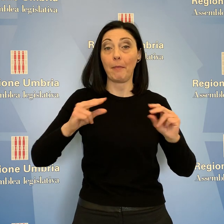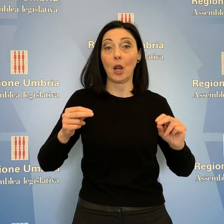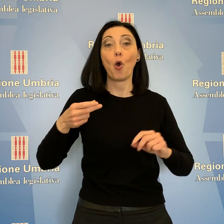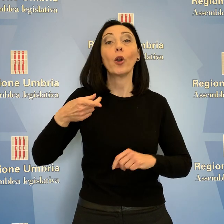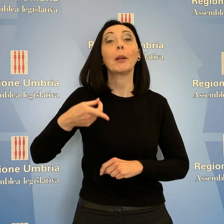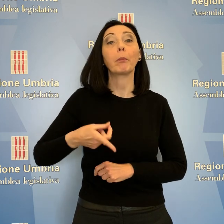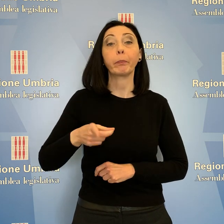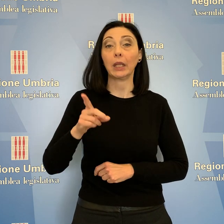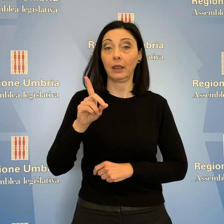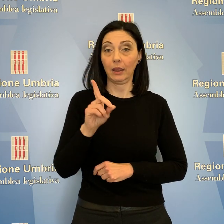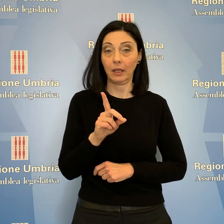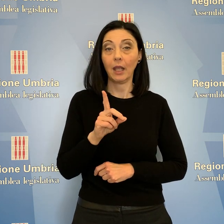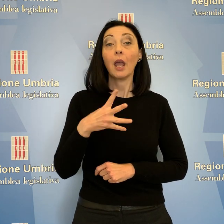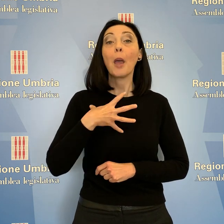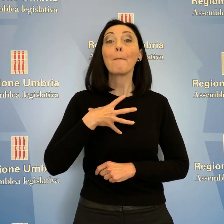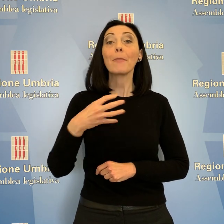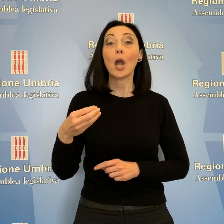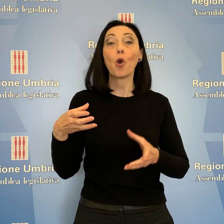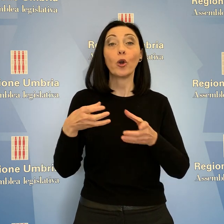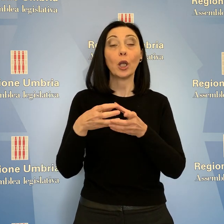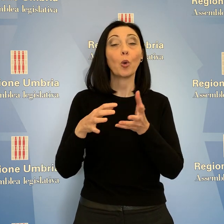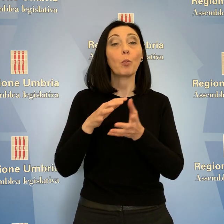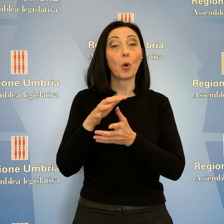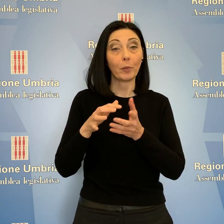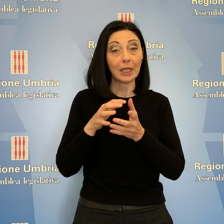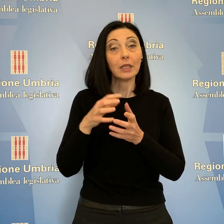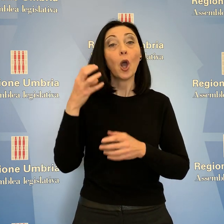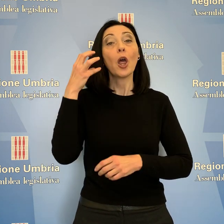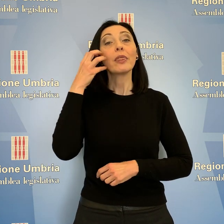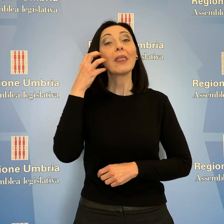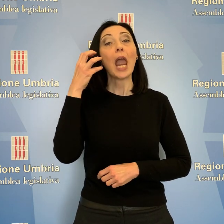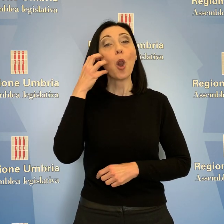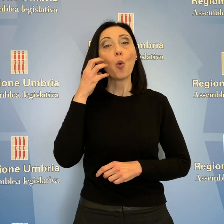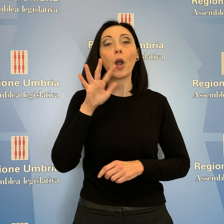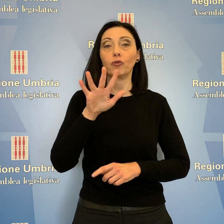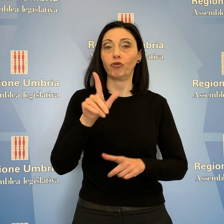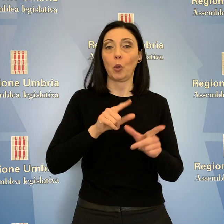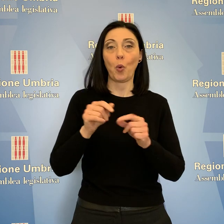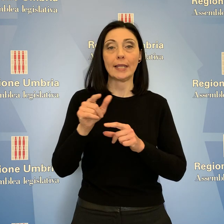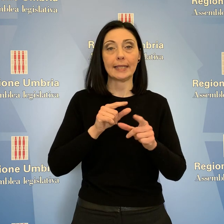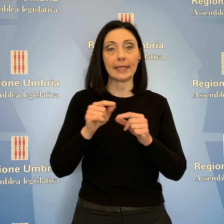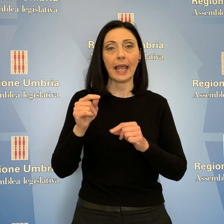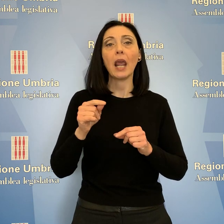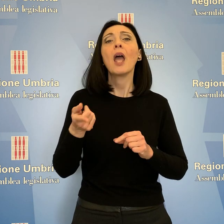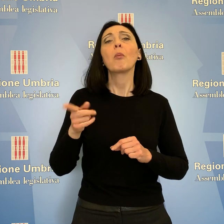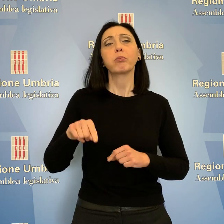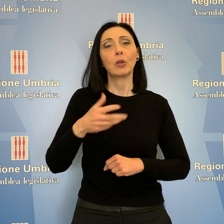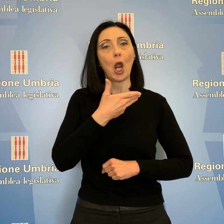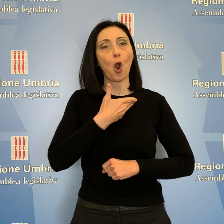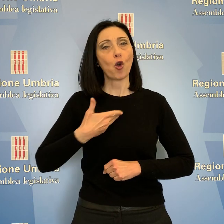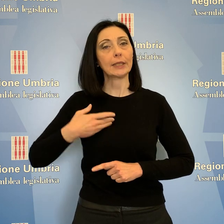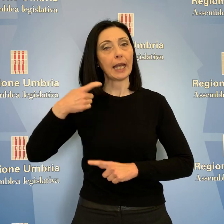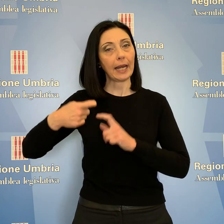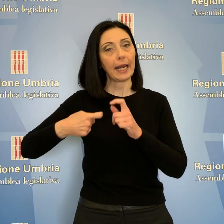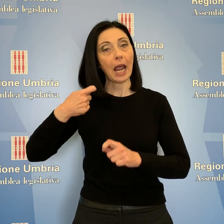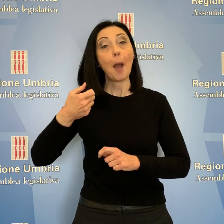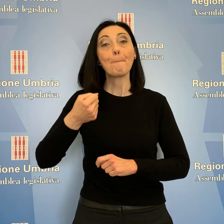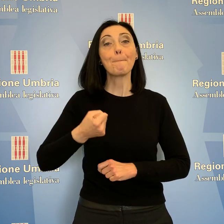Partito Democratico, Vincenzo Bianconi del Gruppo Misto, Thomas De Luca del Movimento 5 Stelle e i consiglieri della Lega Stefano